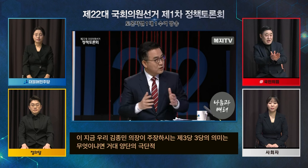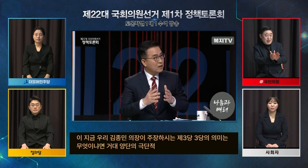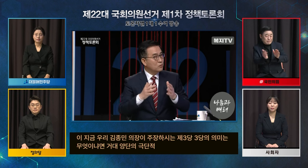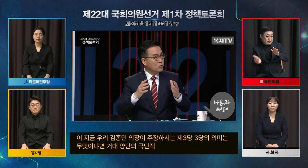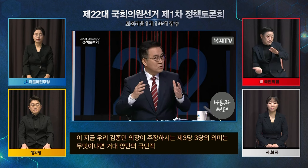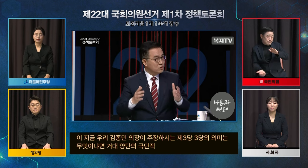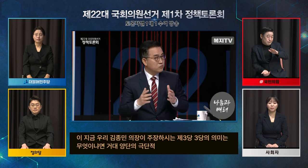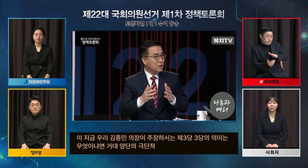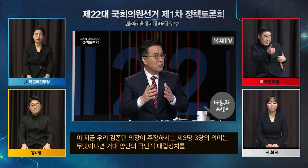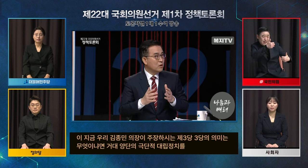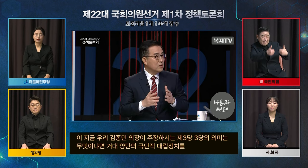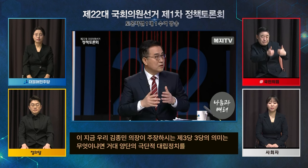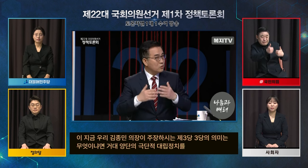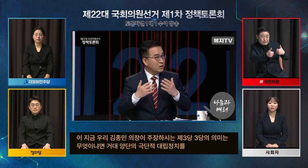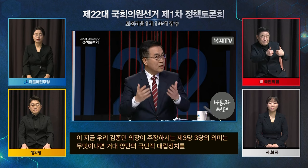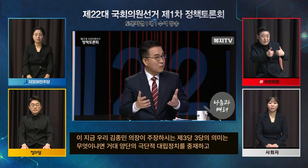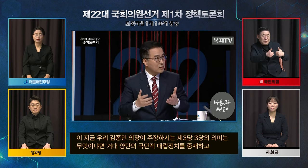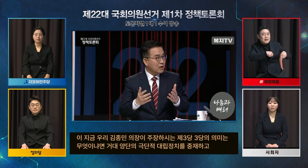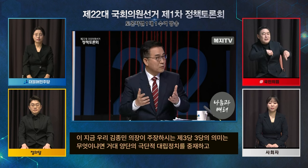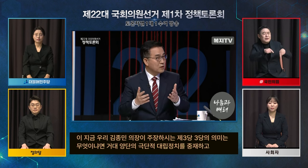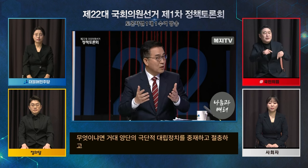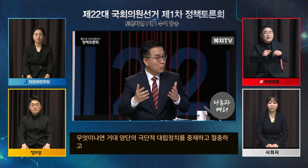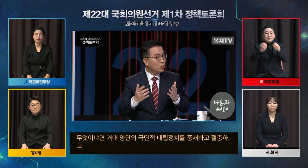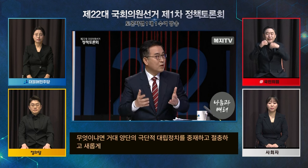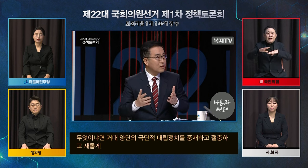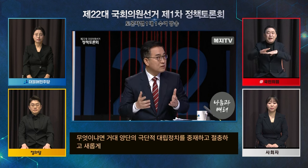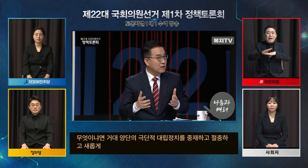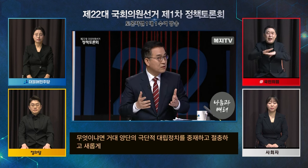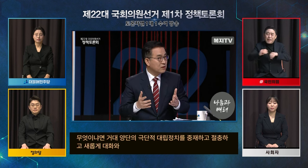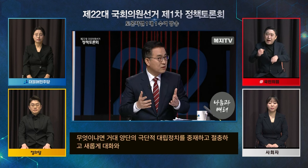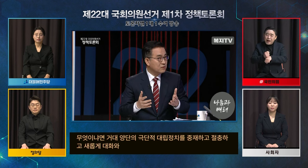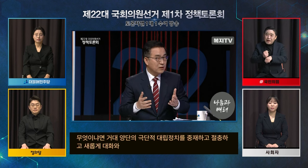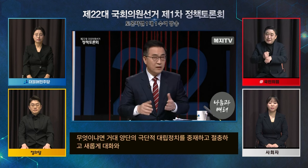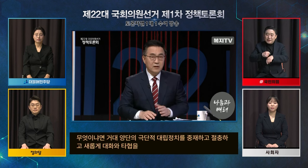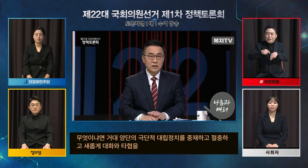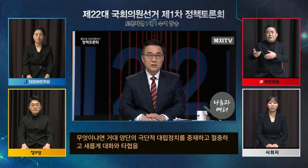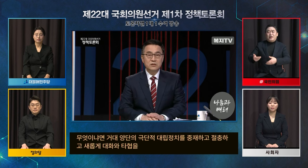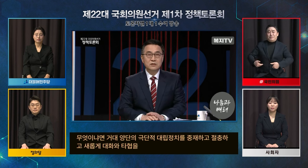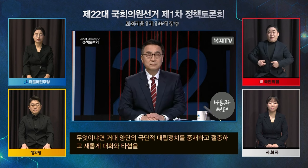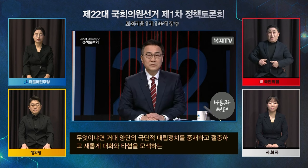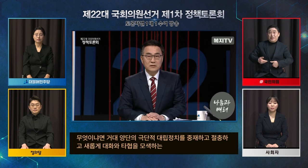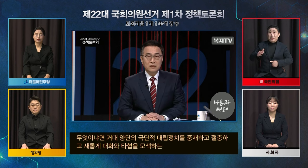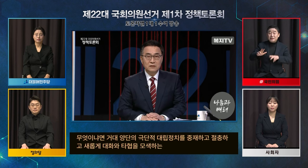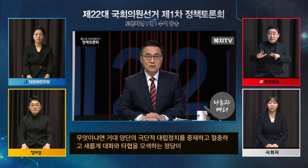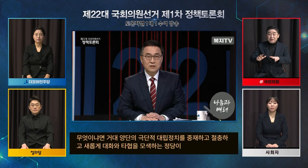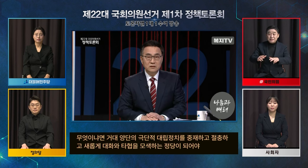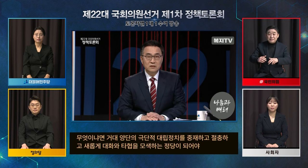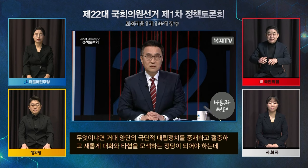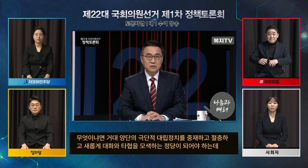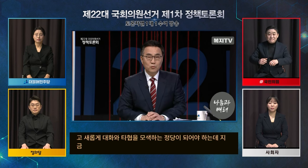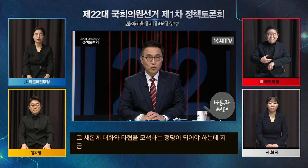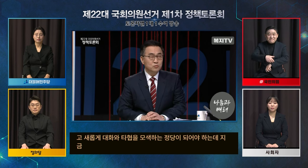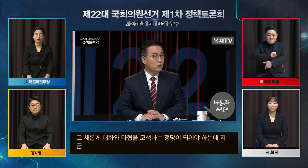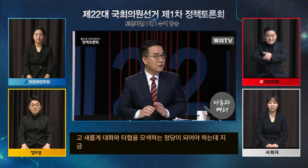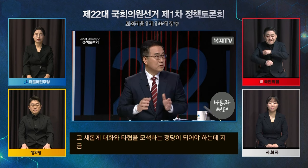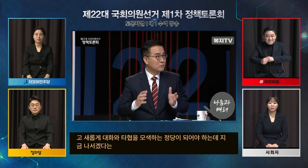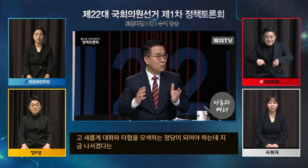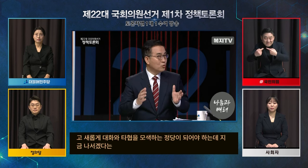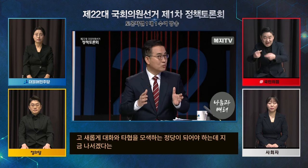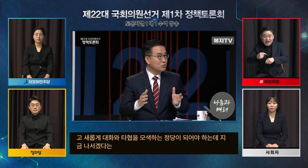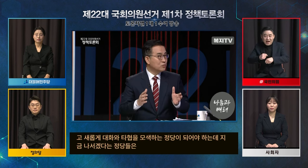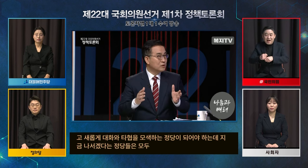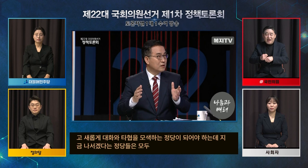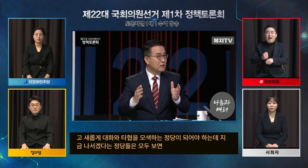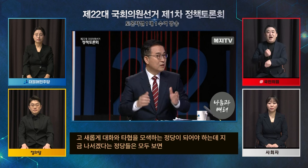중재하고 절충하고 새롭게 대화와 타입을 모셔가는 정당이 되어야 되는데 지금 나서겠다는 정당들은 모두 보면